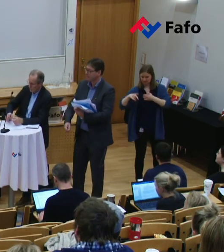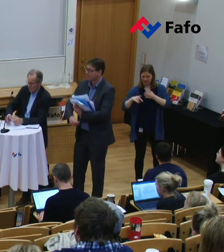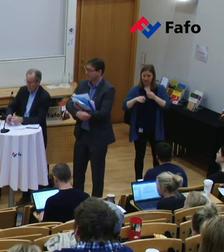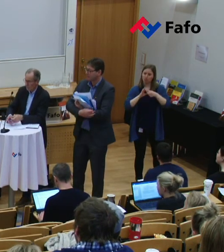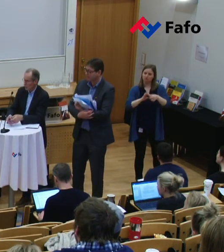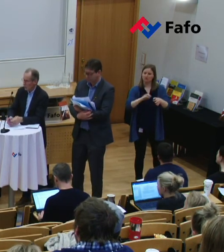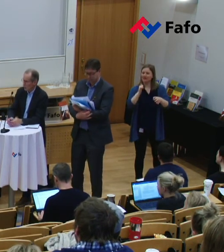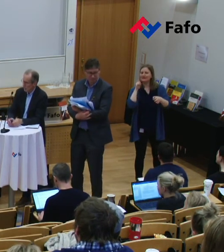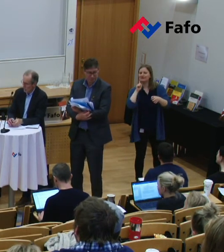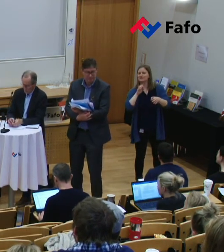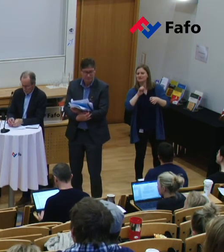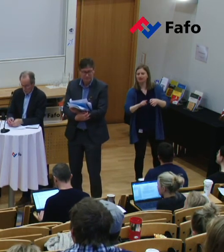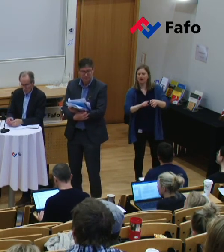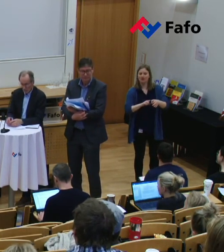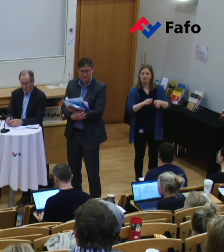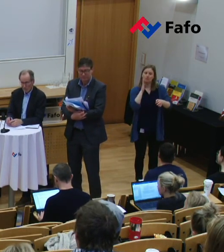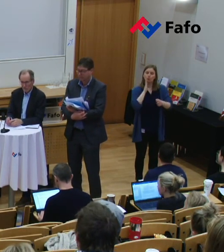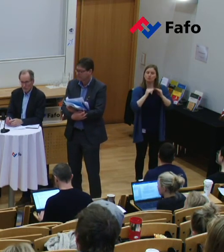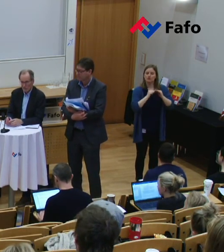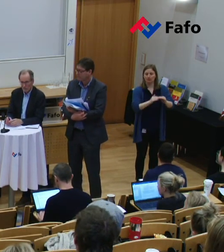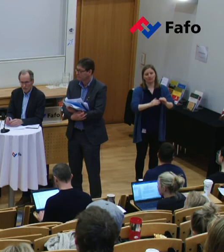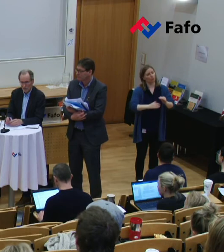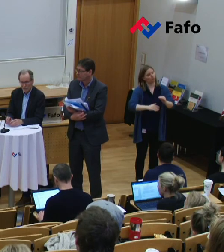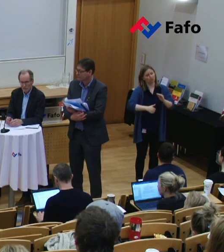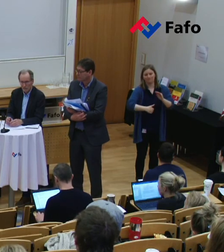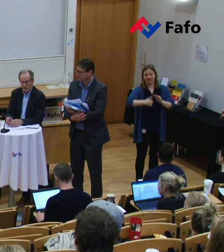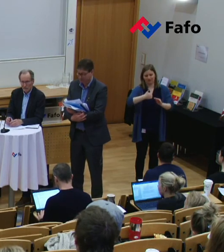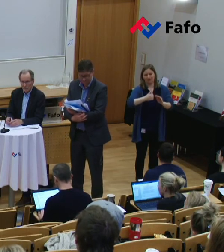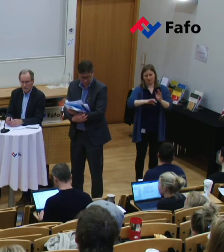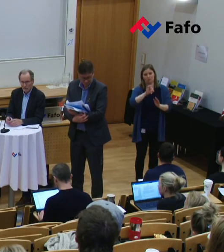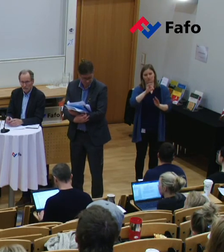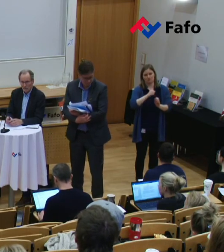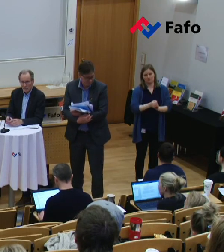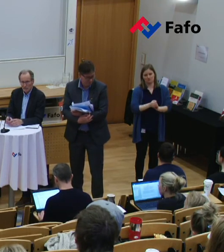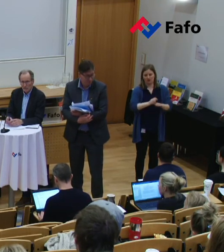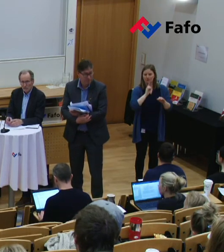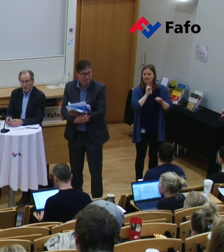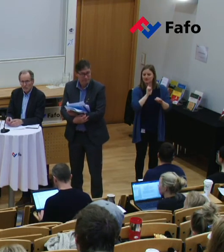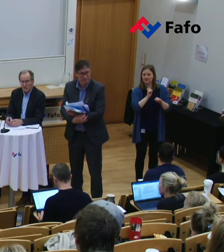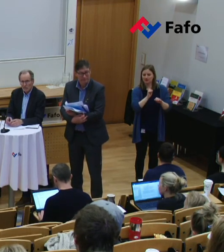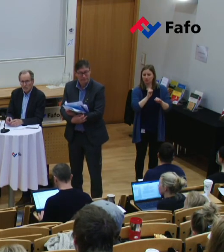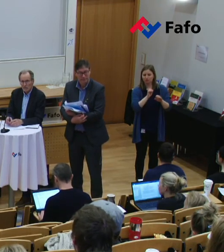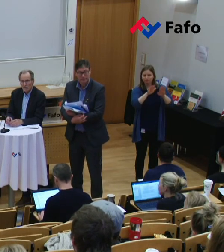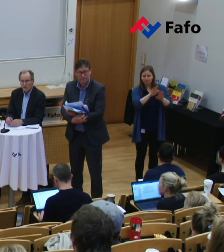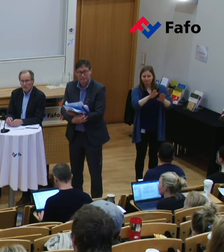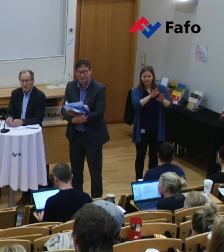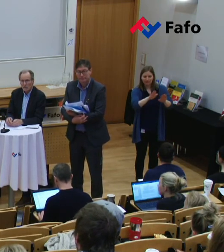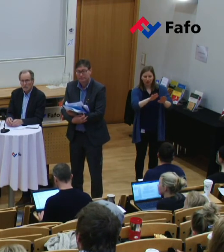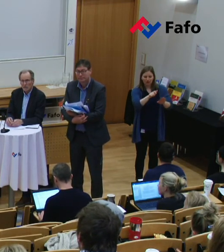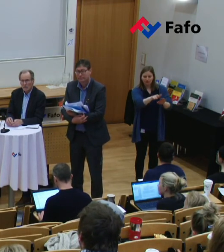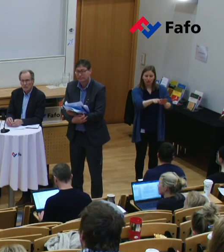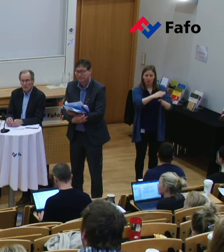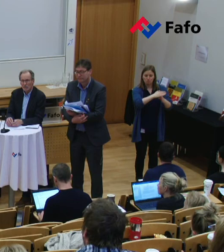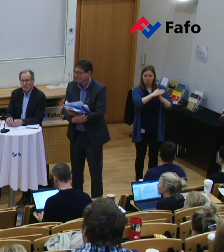det Inge-Lise sier, altså bostabilitet jo et kjempeviktig funn her, og så sier jeg det som stakkaren som blir målt på